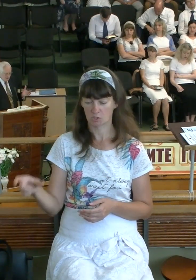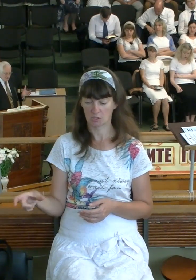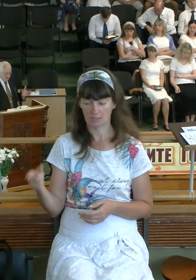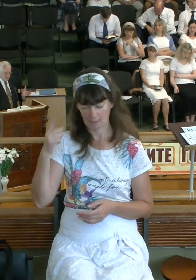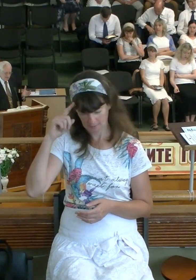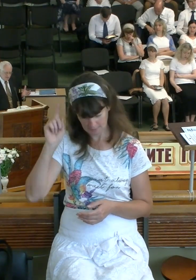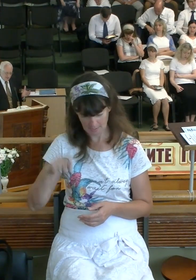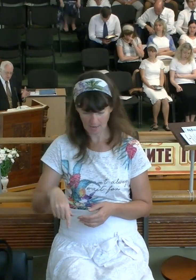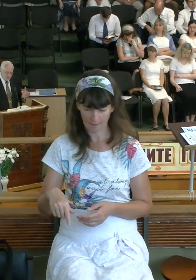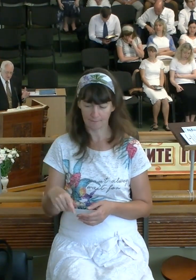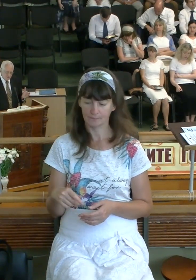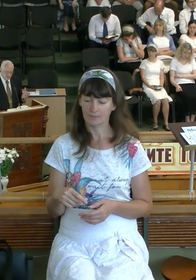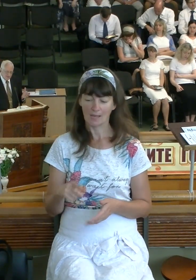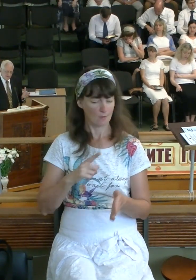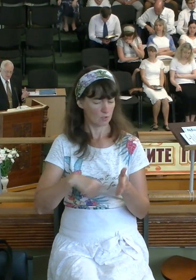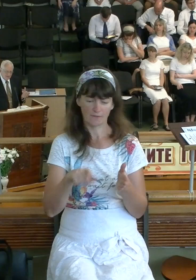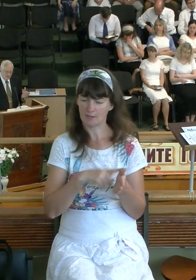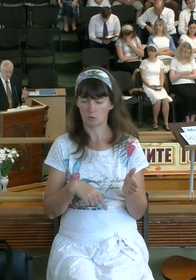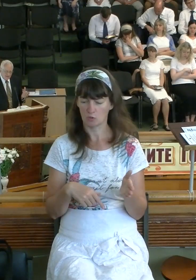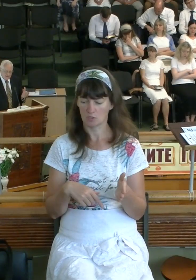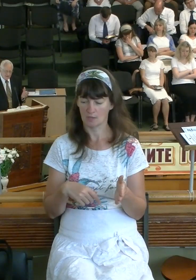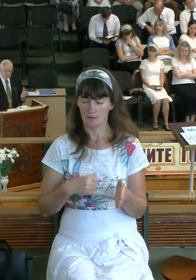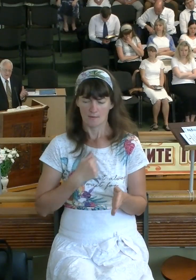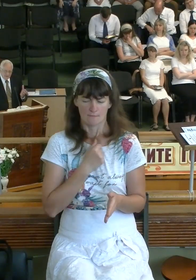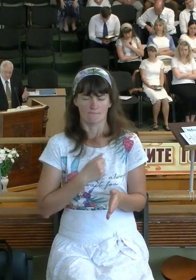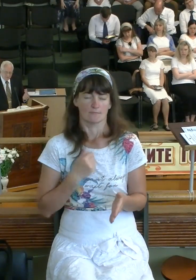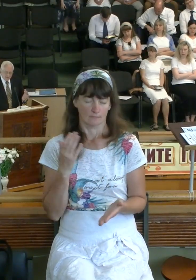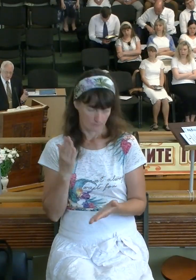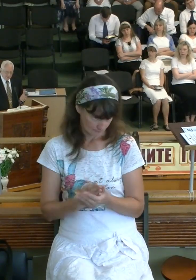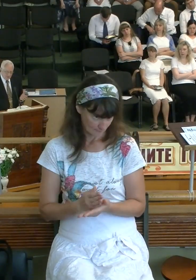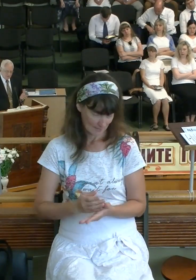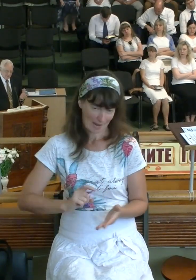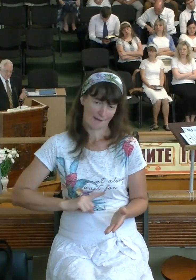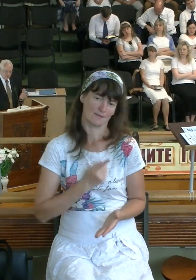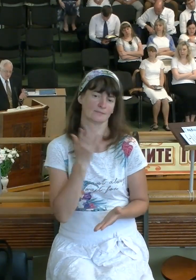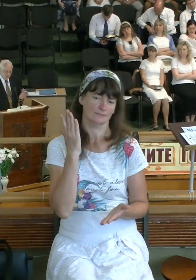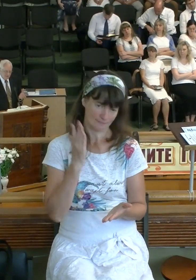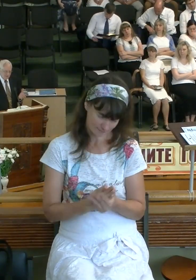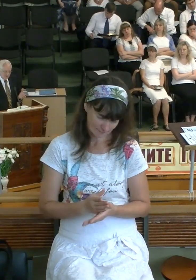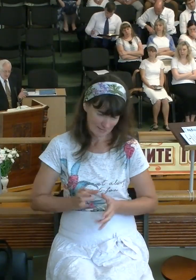Видели, да, неверующих людей? Некоторые сами были